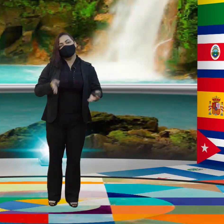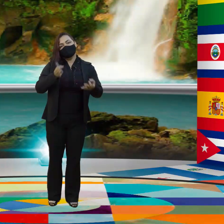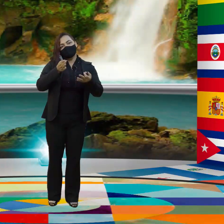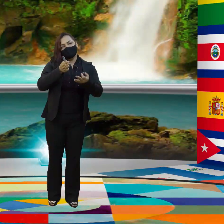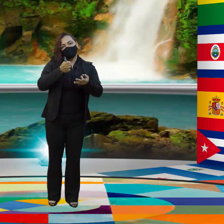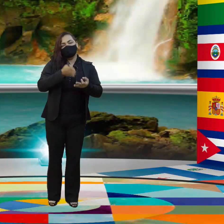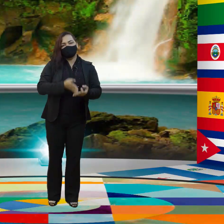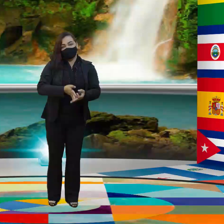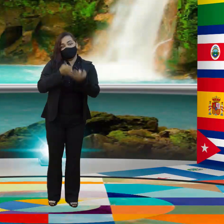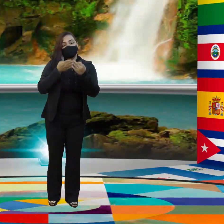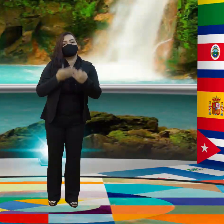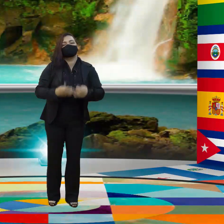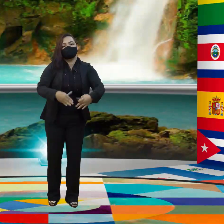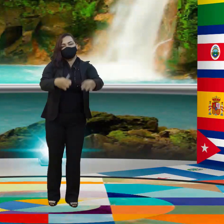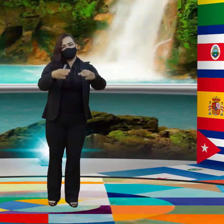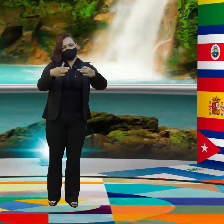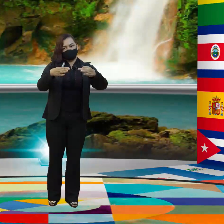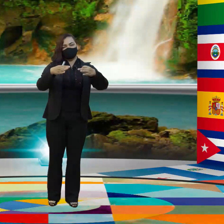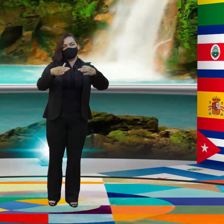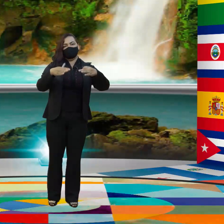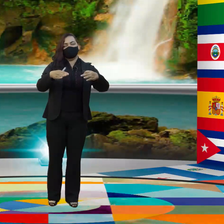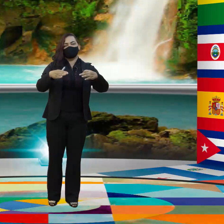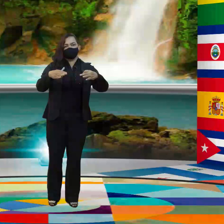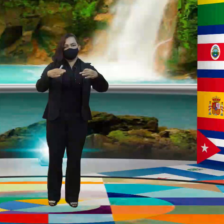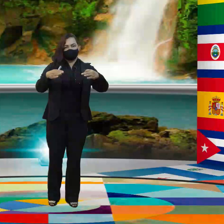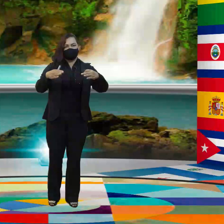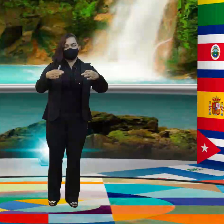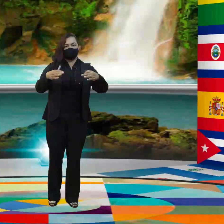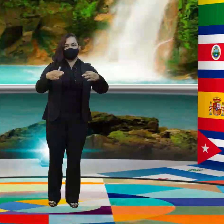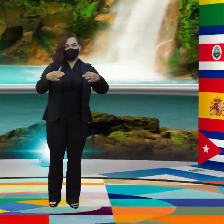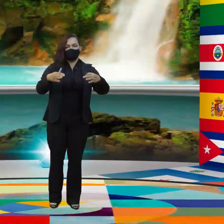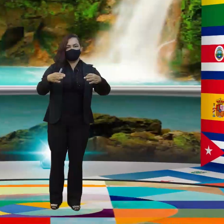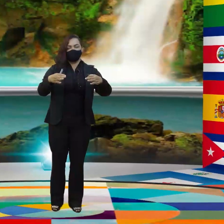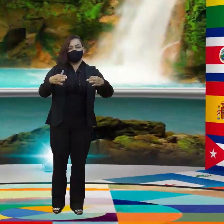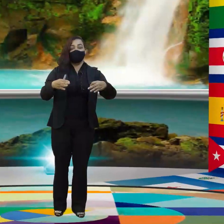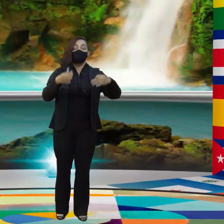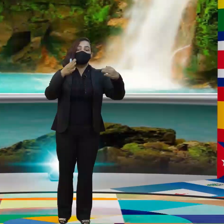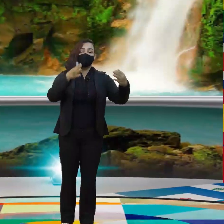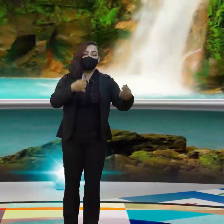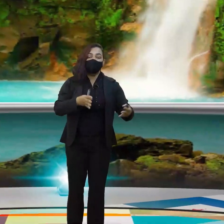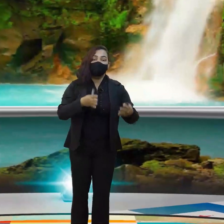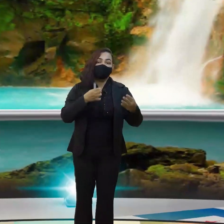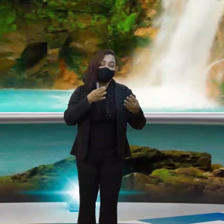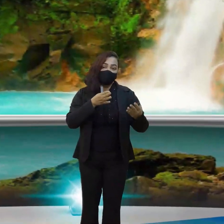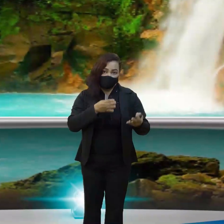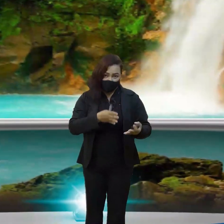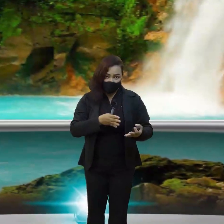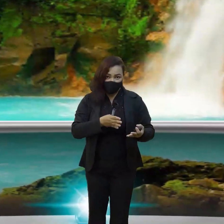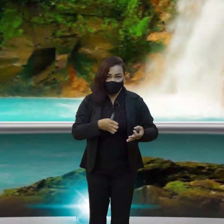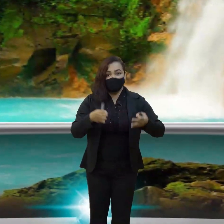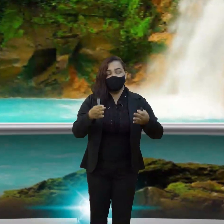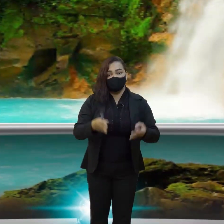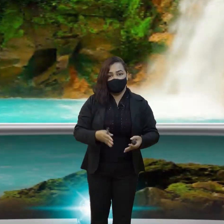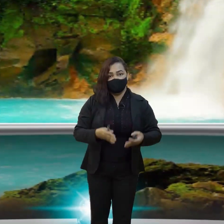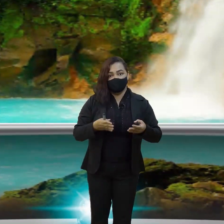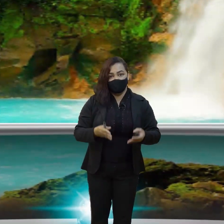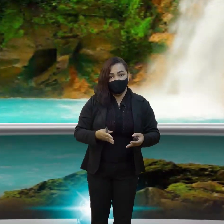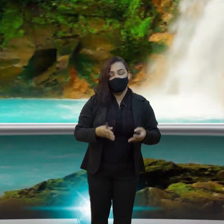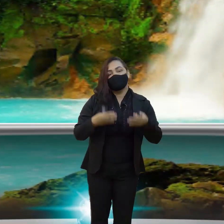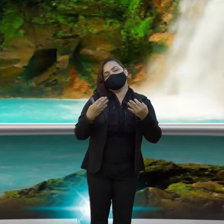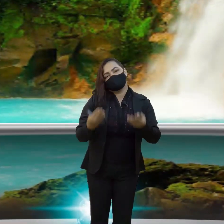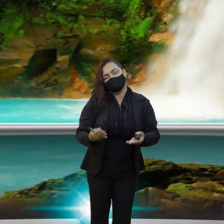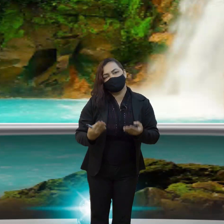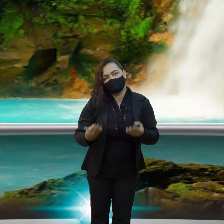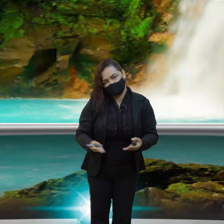estar. Por que que sempre a gente trabalha ele como verbo irregular primeiro? Porque ele é aquele verbo que vai, o